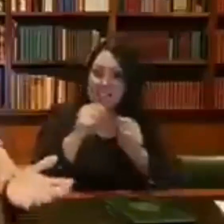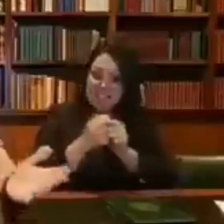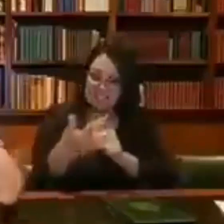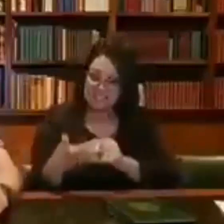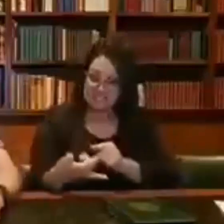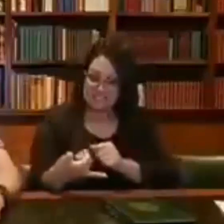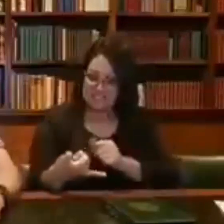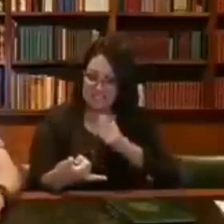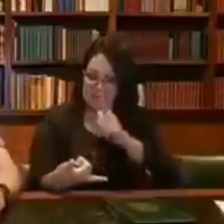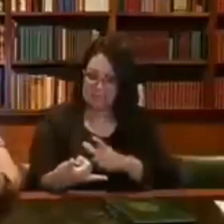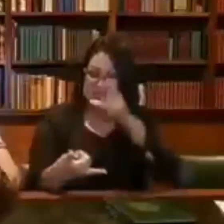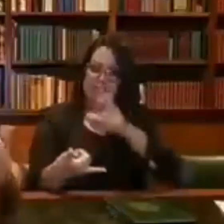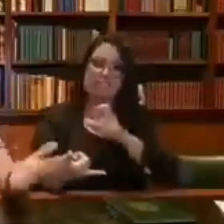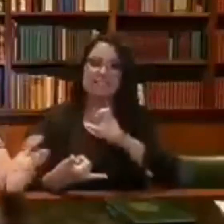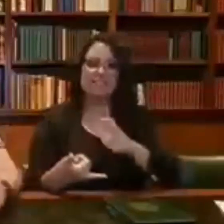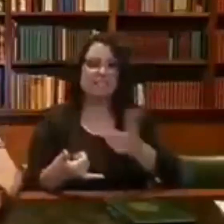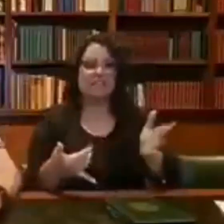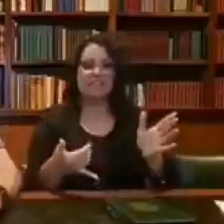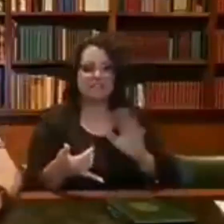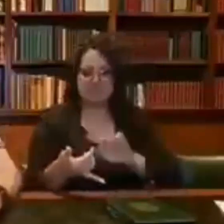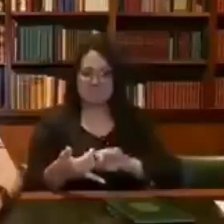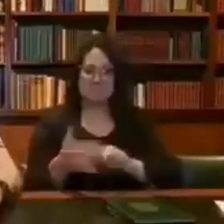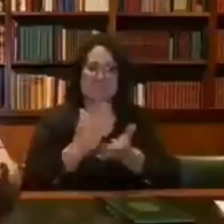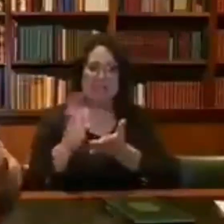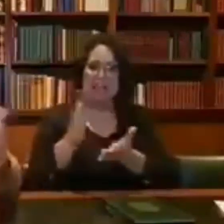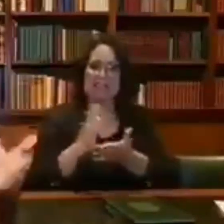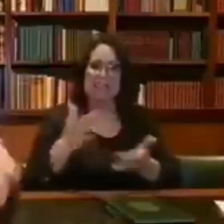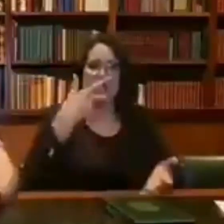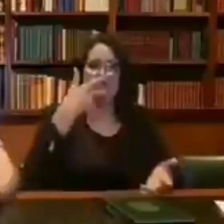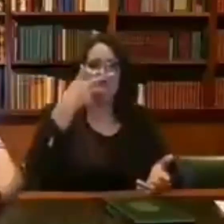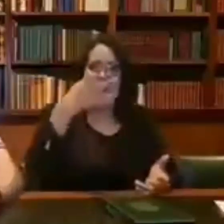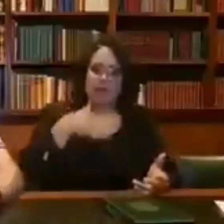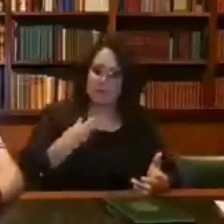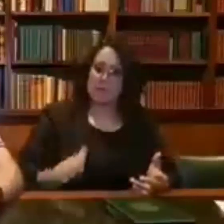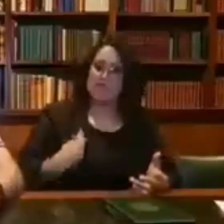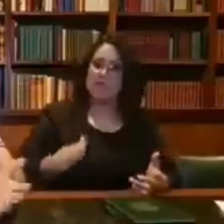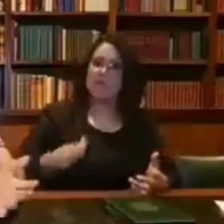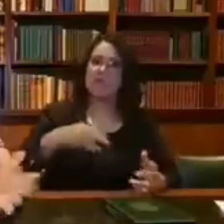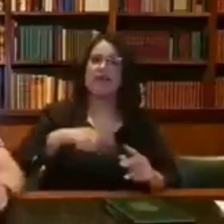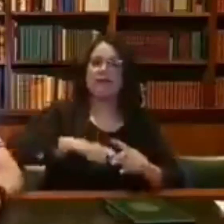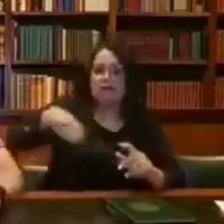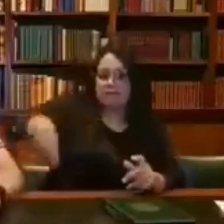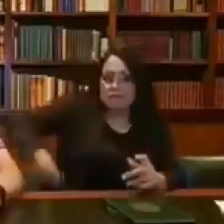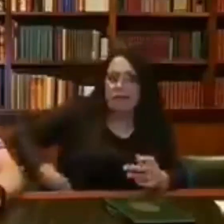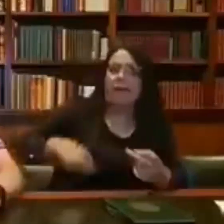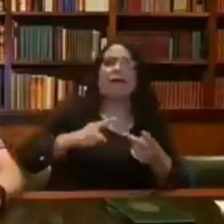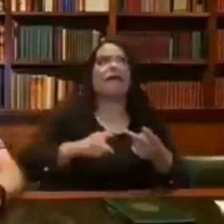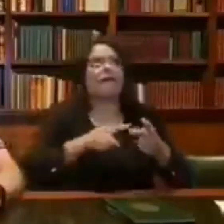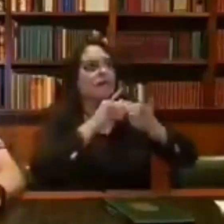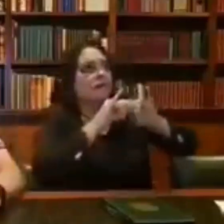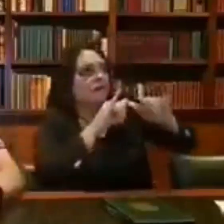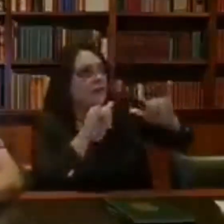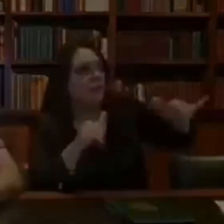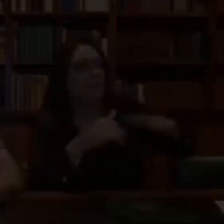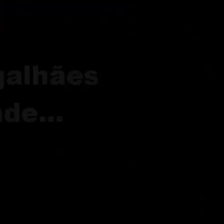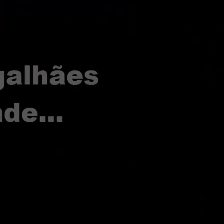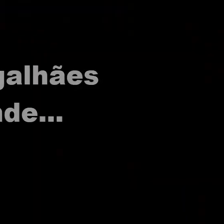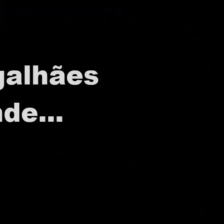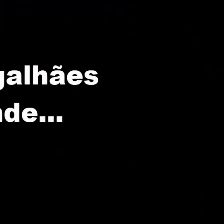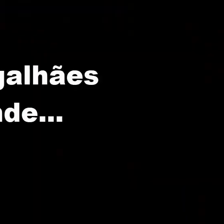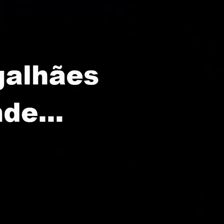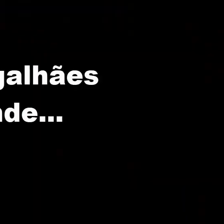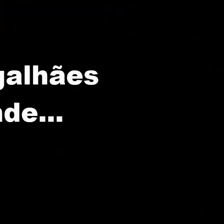nada a ver. Não tem nada a ver. É um vídeo que fala um pouco da minha vida, da facada, da campanha. Tá? Não, nada mais além disso.